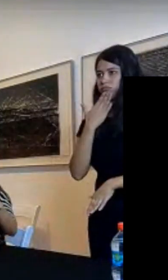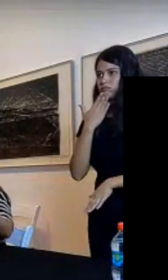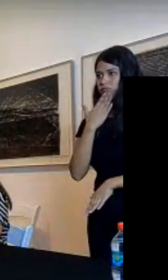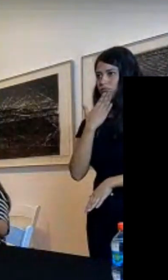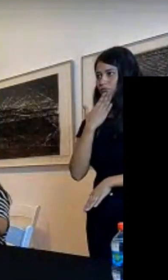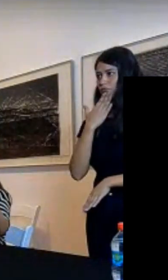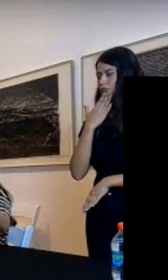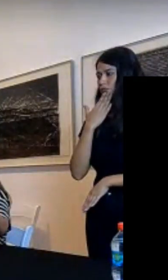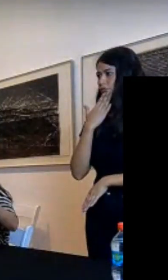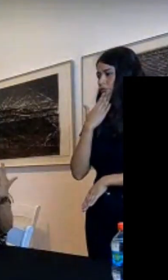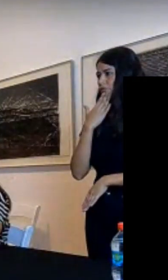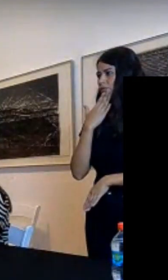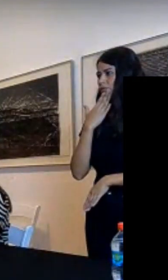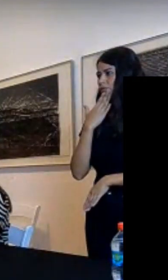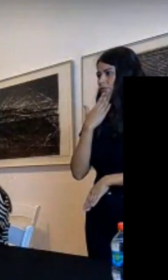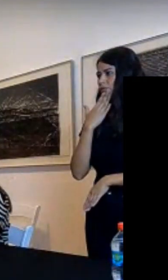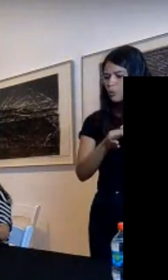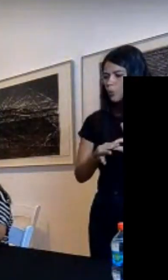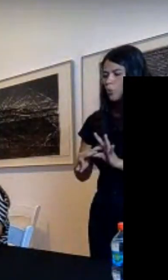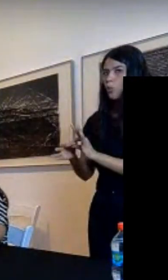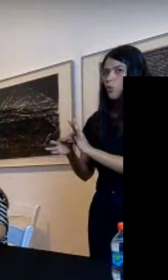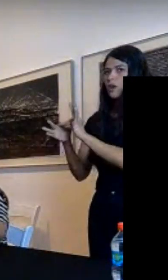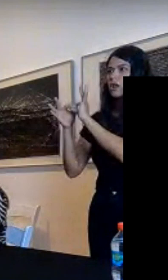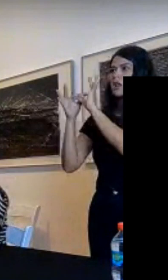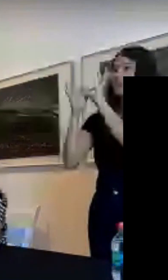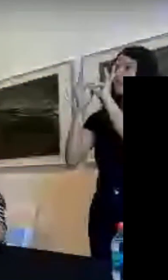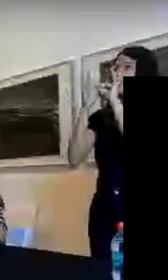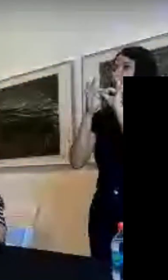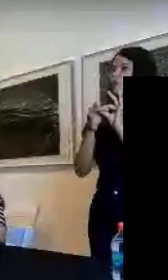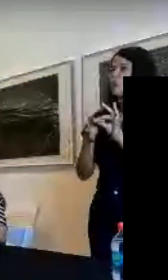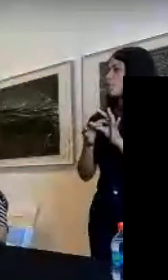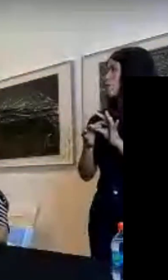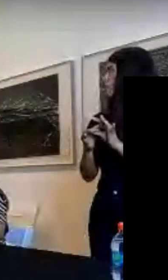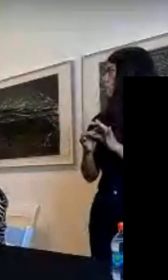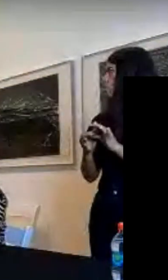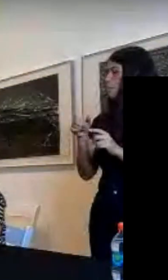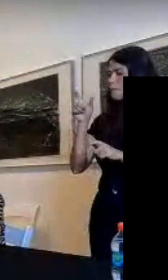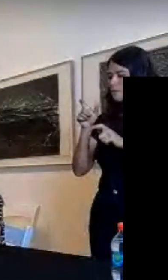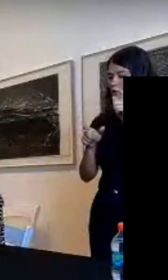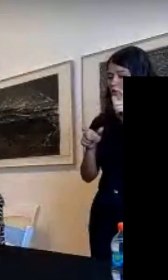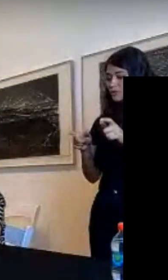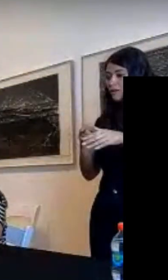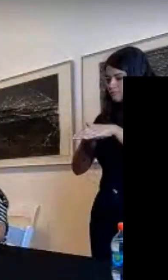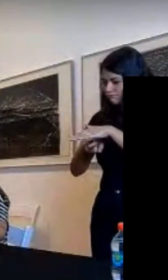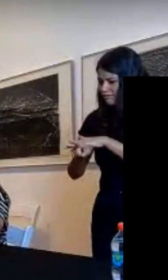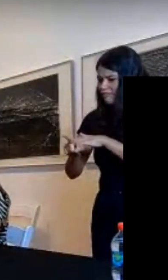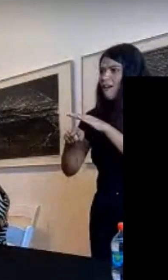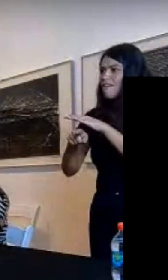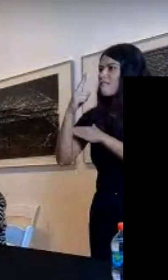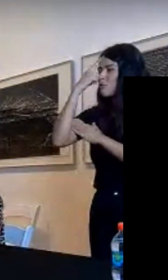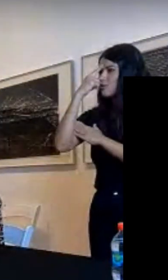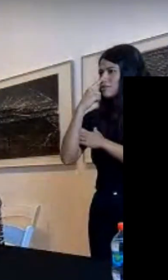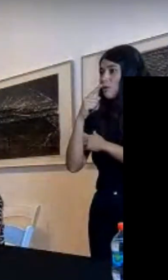por así decirlo, valga la redundancia, fluido, ¿no? Empezaron a cruzar más el umbral de la puerta.